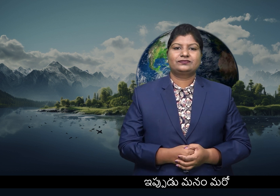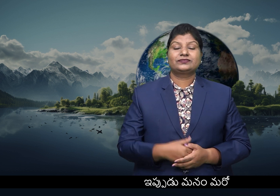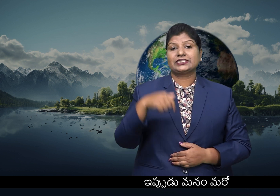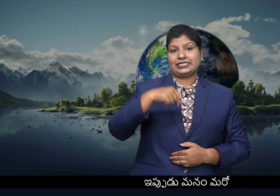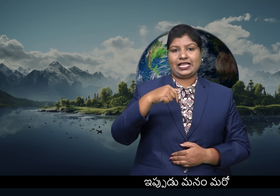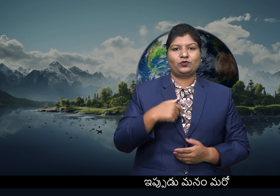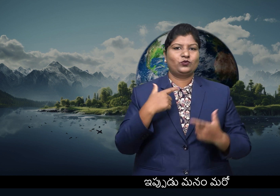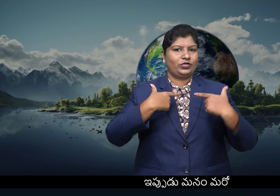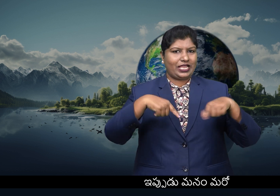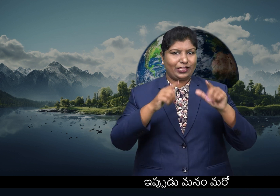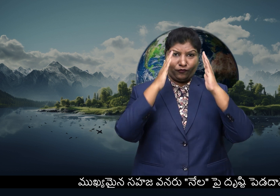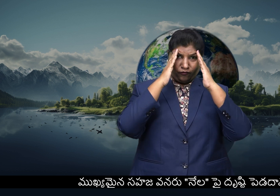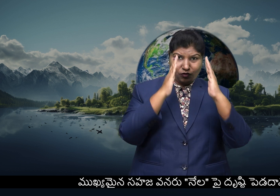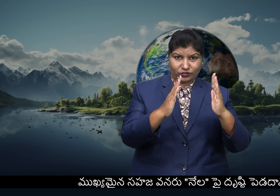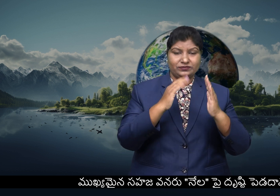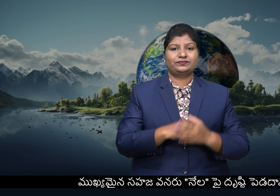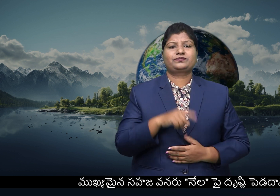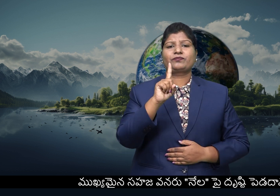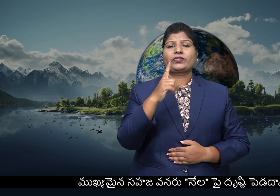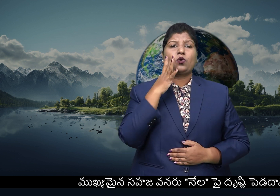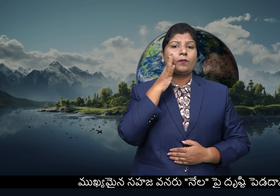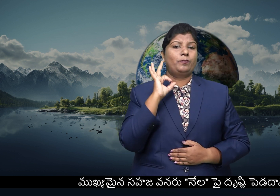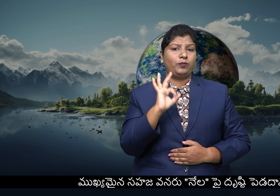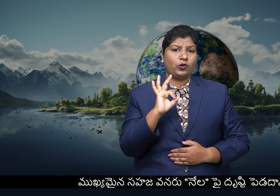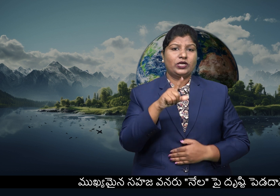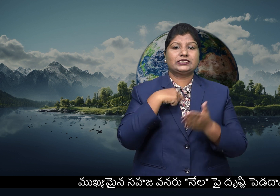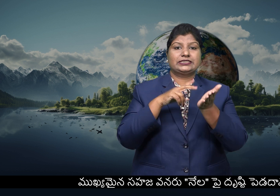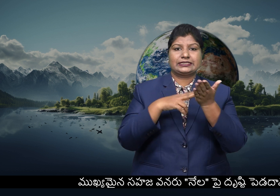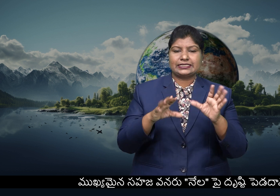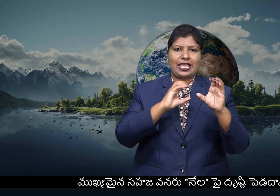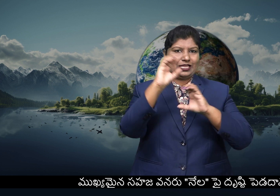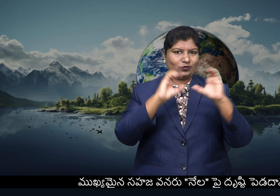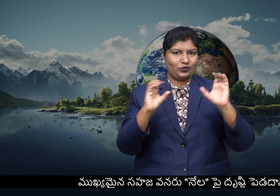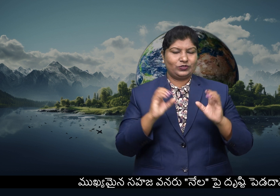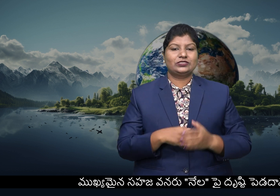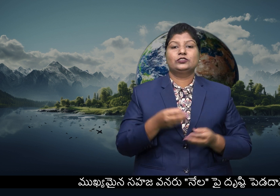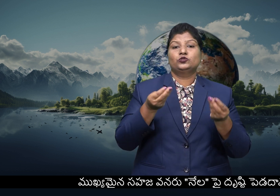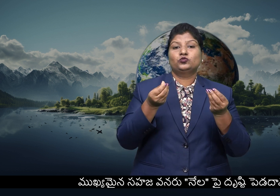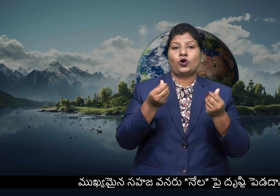ఇప్పుడు మనం మరో ముఖ్యమైన సహజ వనరు నేలపై దృష్టి పెడదాము.